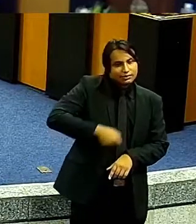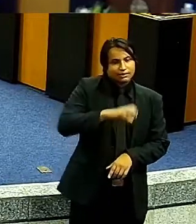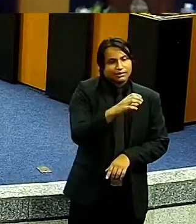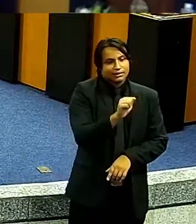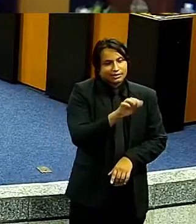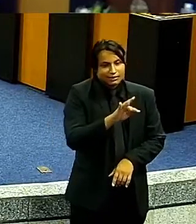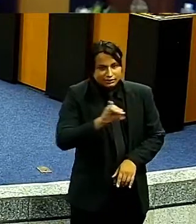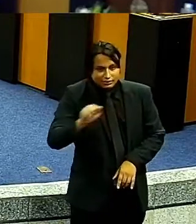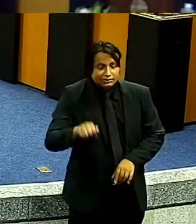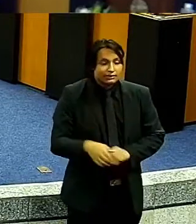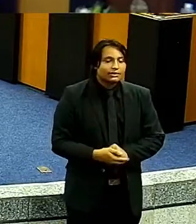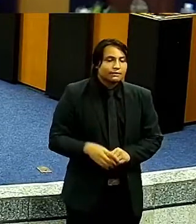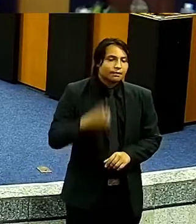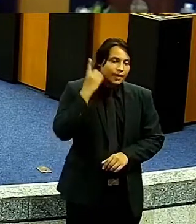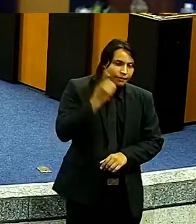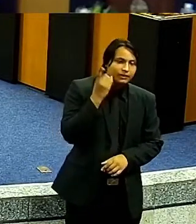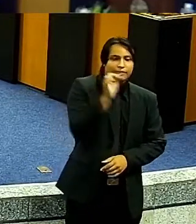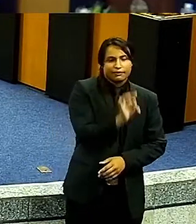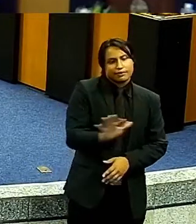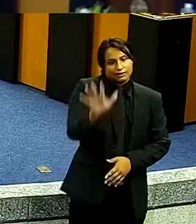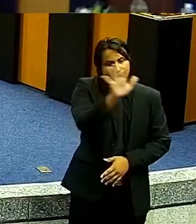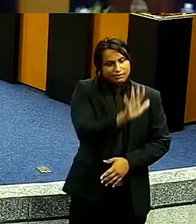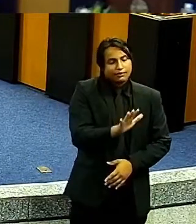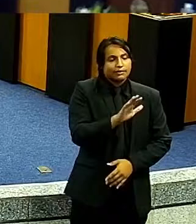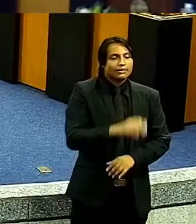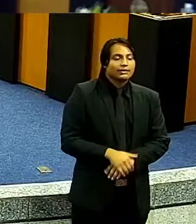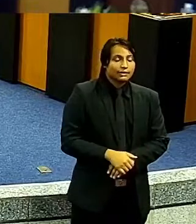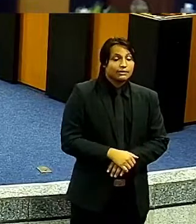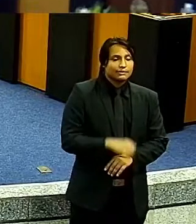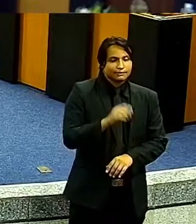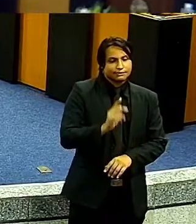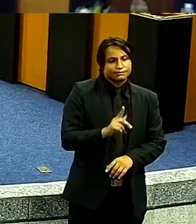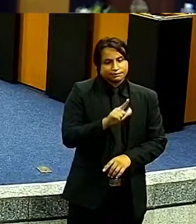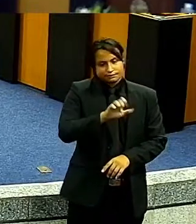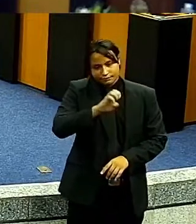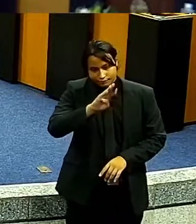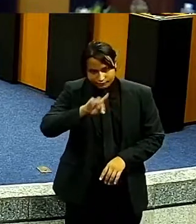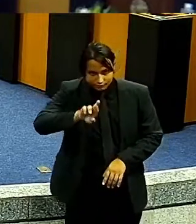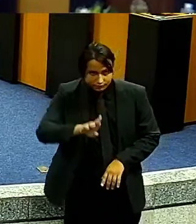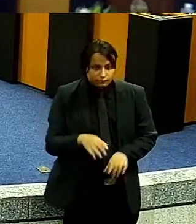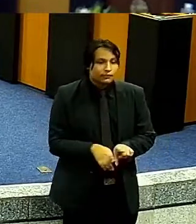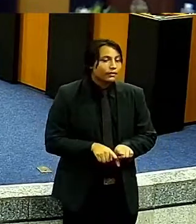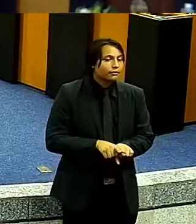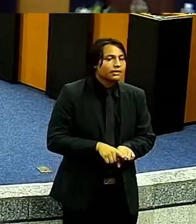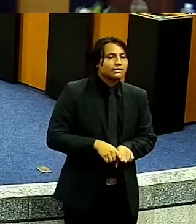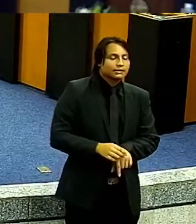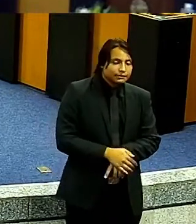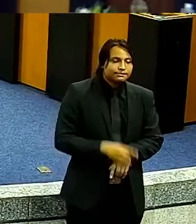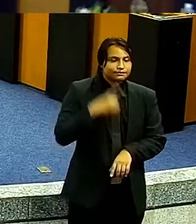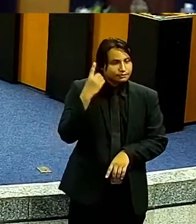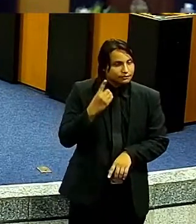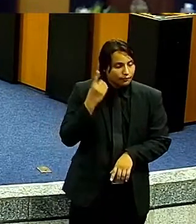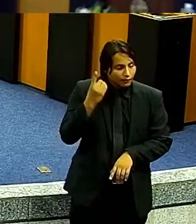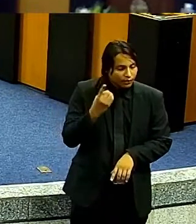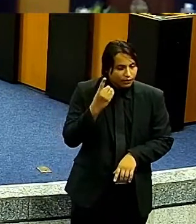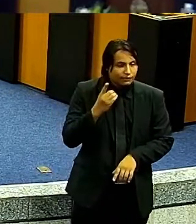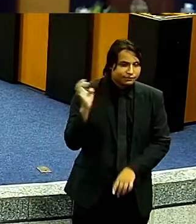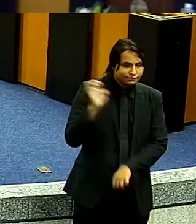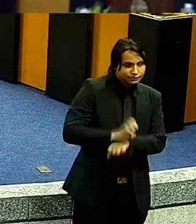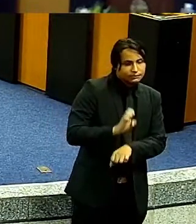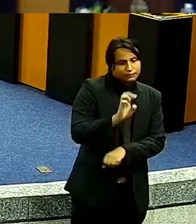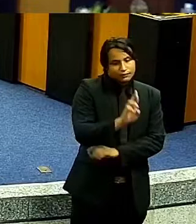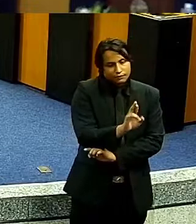do deputado federal Cléber verde do deputado estadual Raimundo cutrim e do